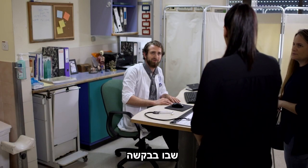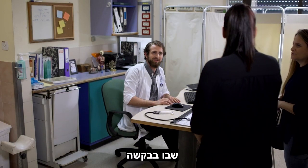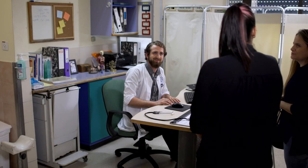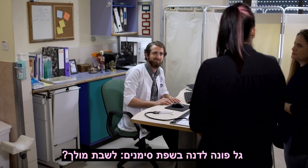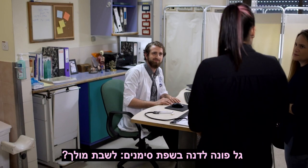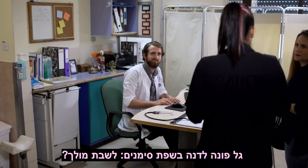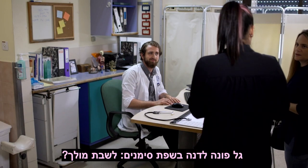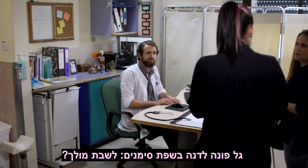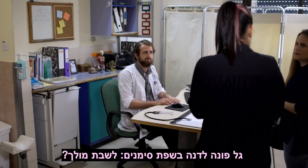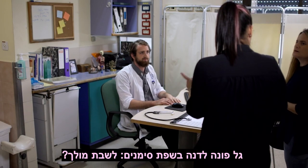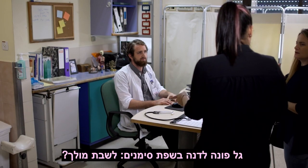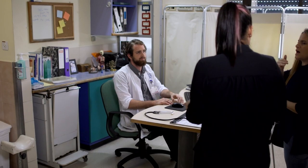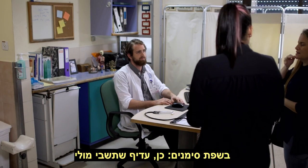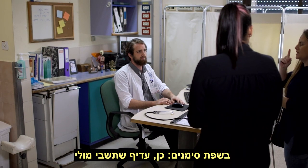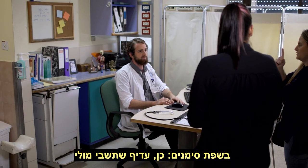שוב, בבקשה.